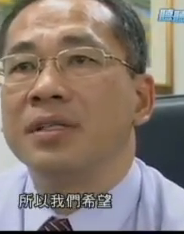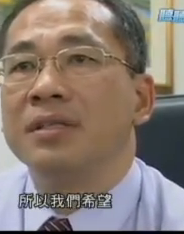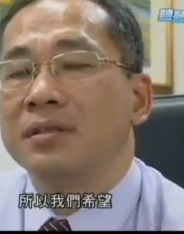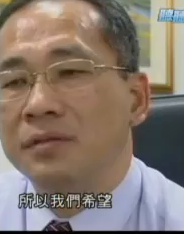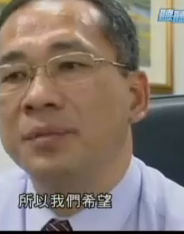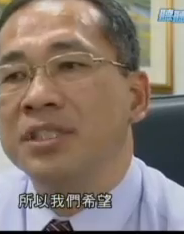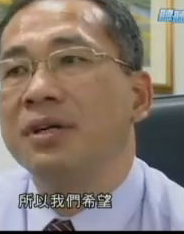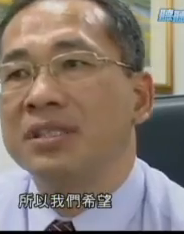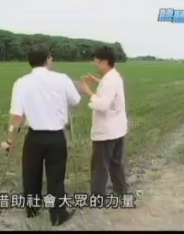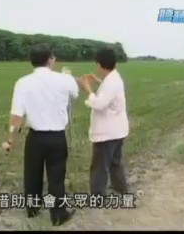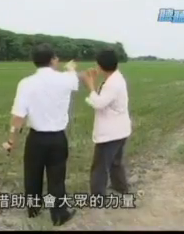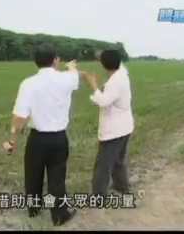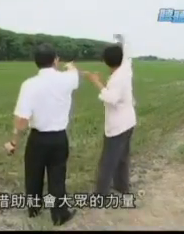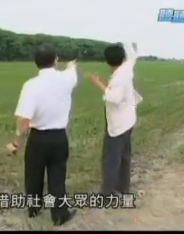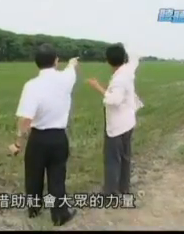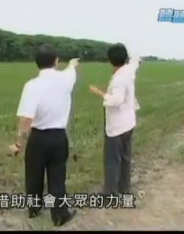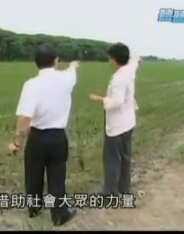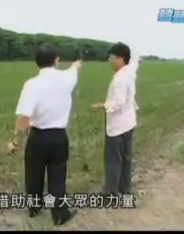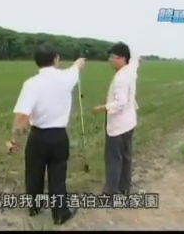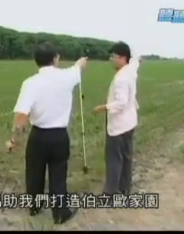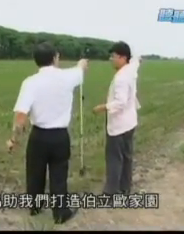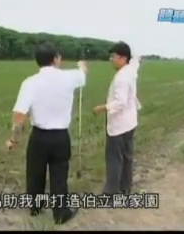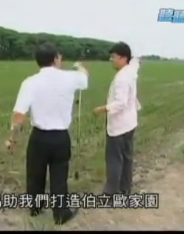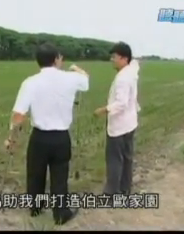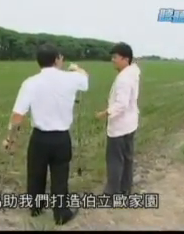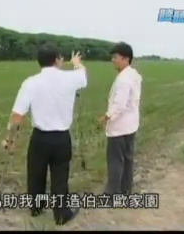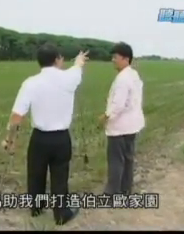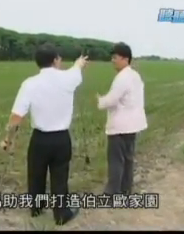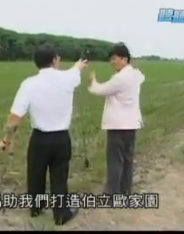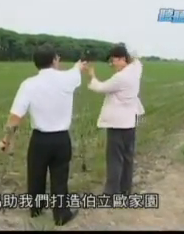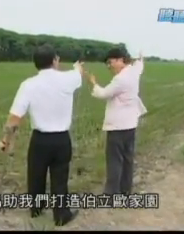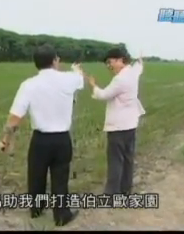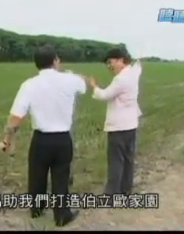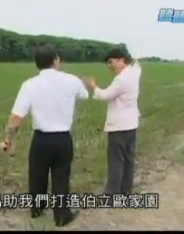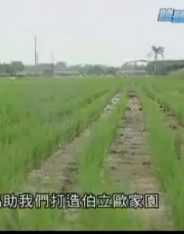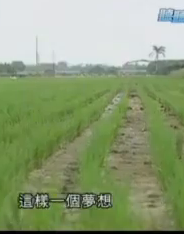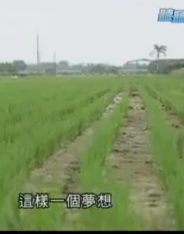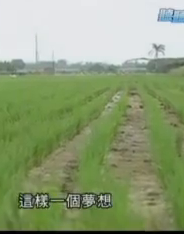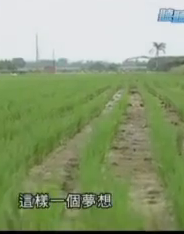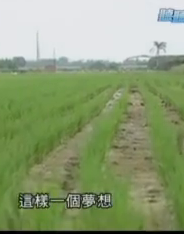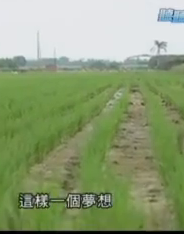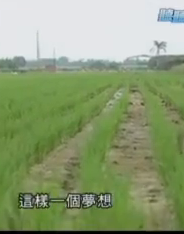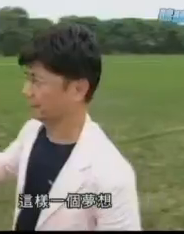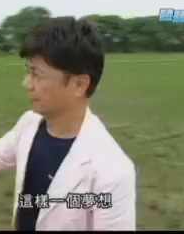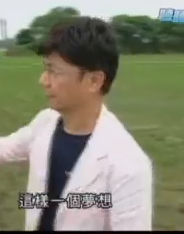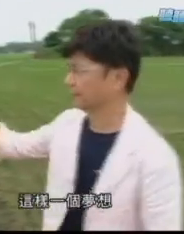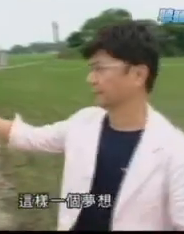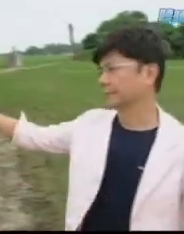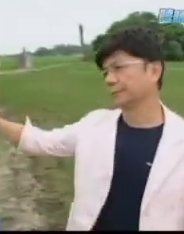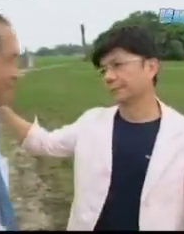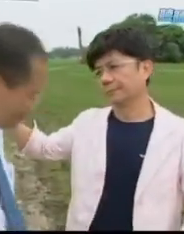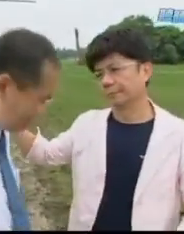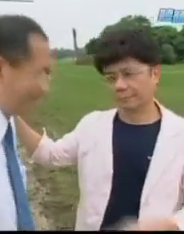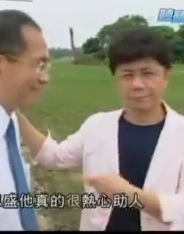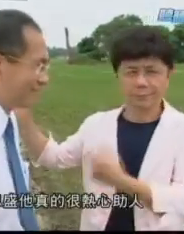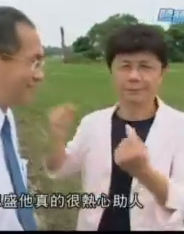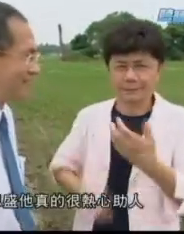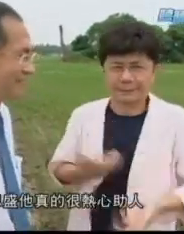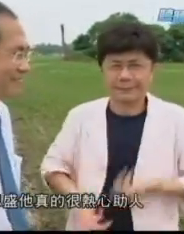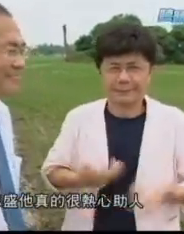以我们希望借助社会大众的力量来协助我们打造这个国六这样的梦想。 钟盛啊，他真的